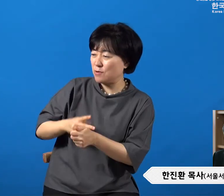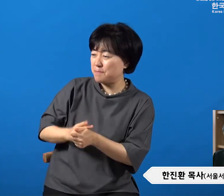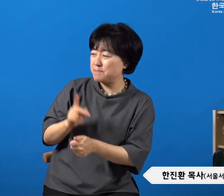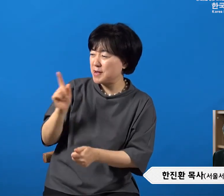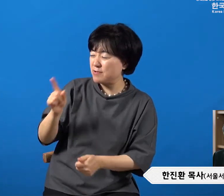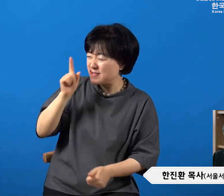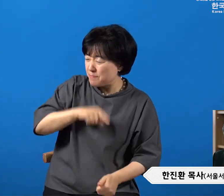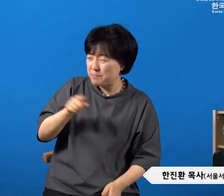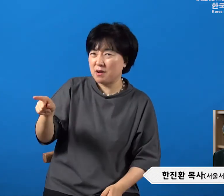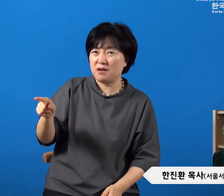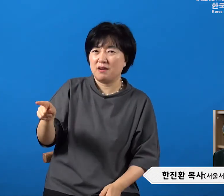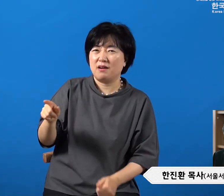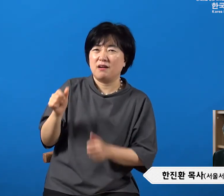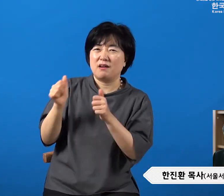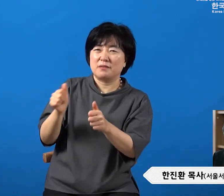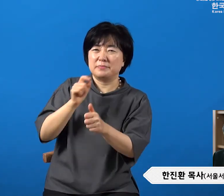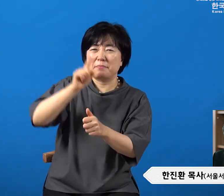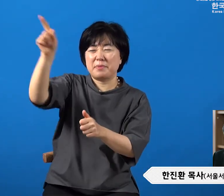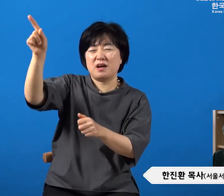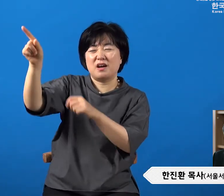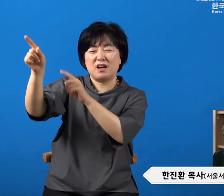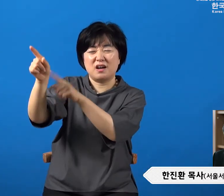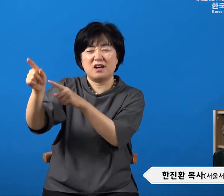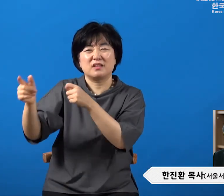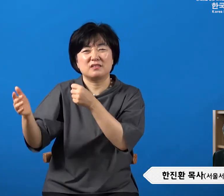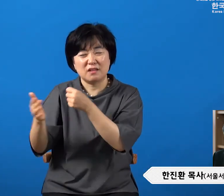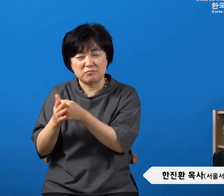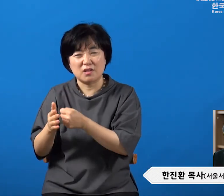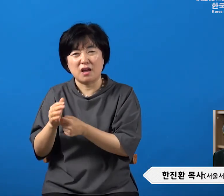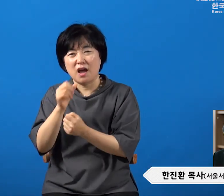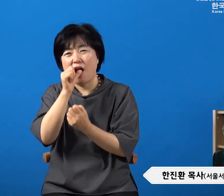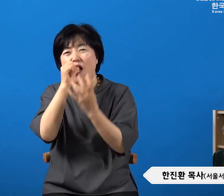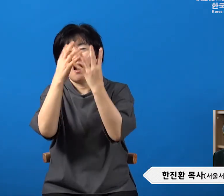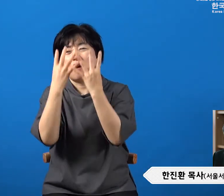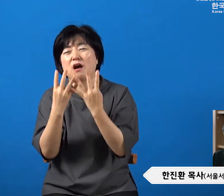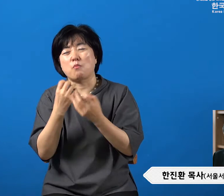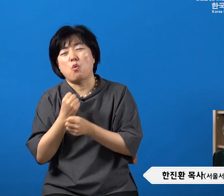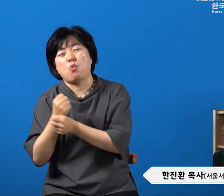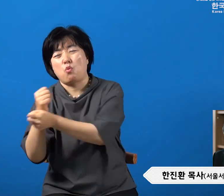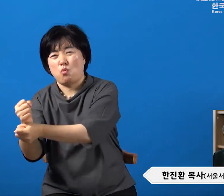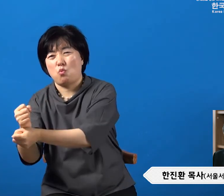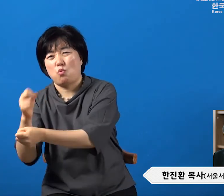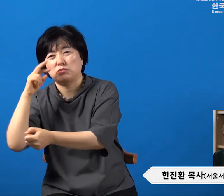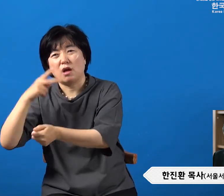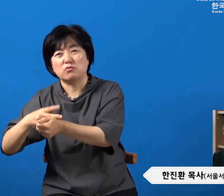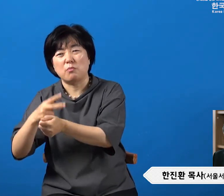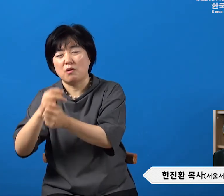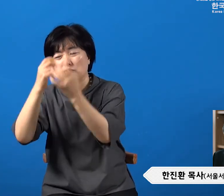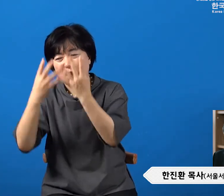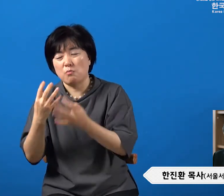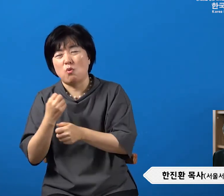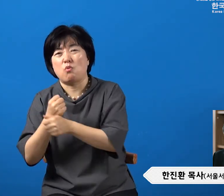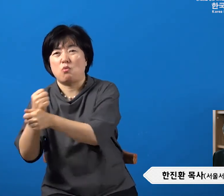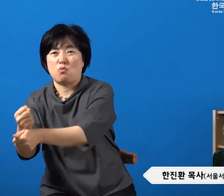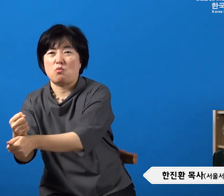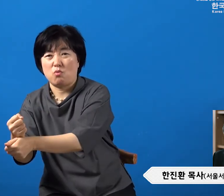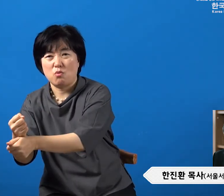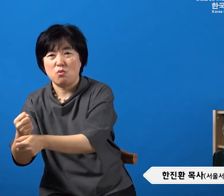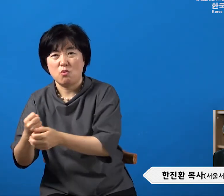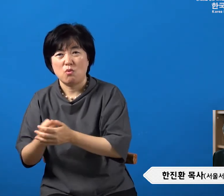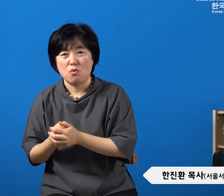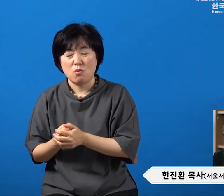맡기고 조용히 찬송하면서 기도를 했습니다. 기적이 일어났습니다. 한밤중에 지진이